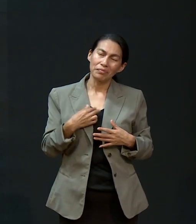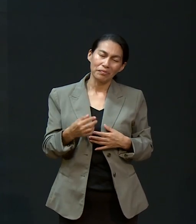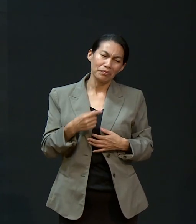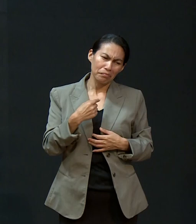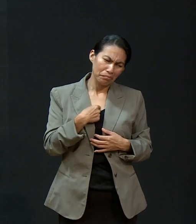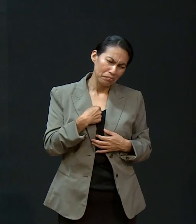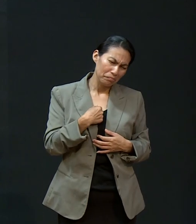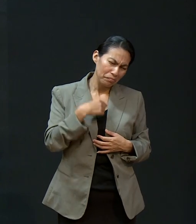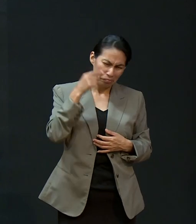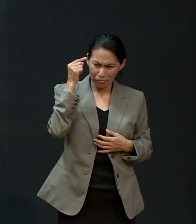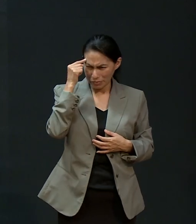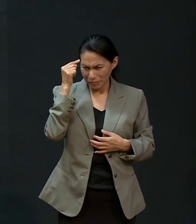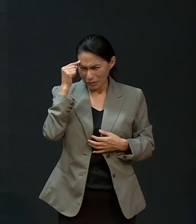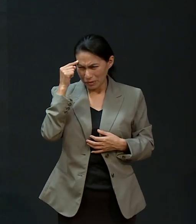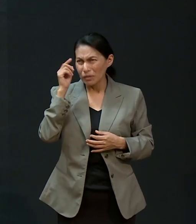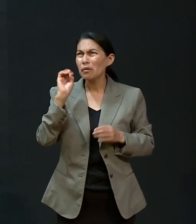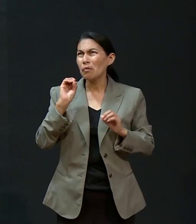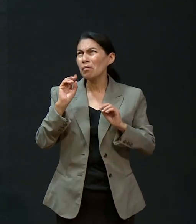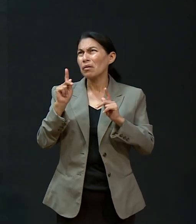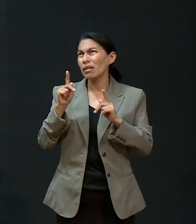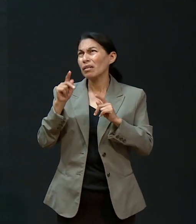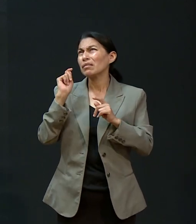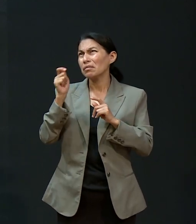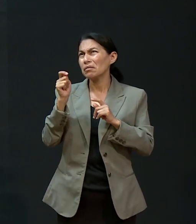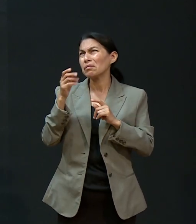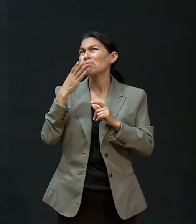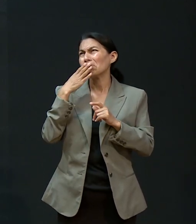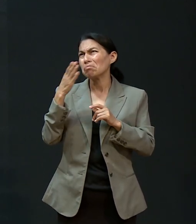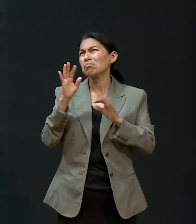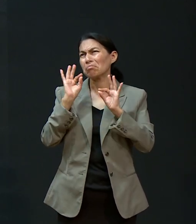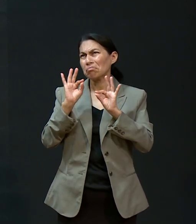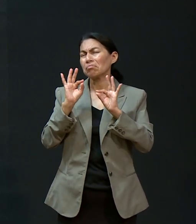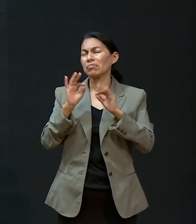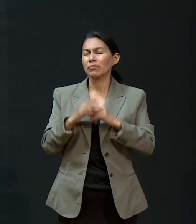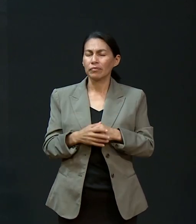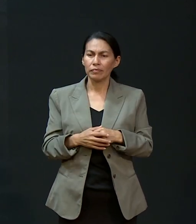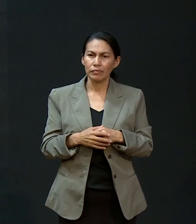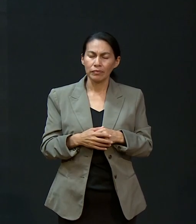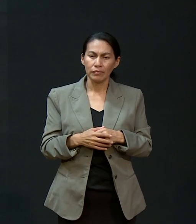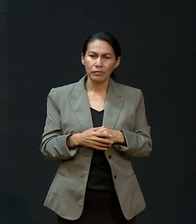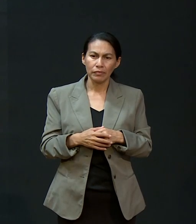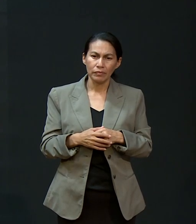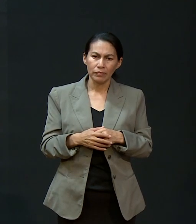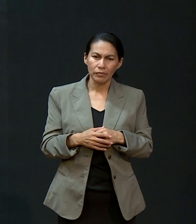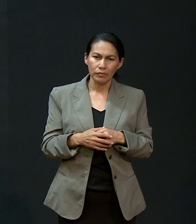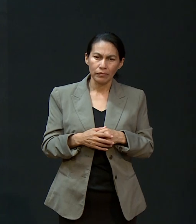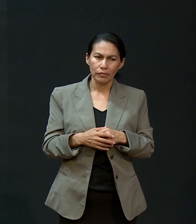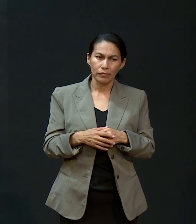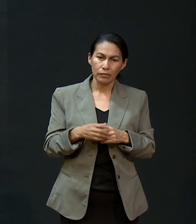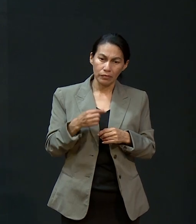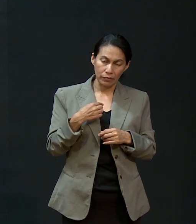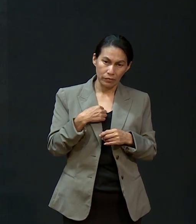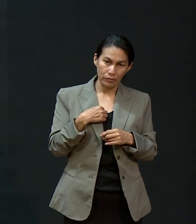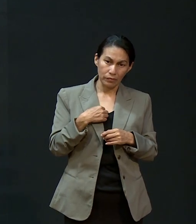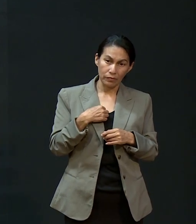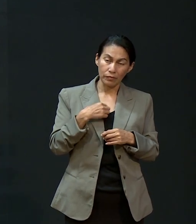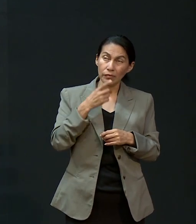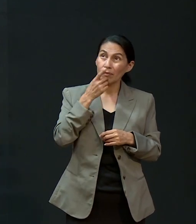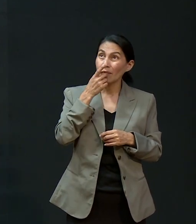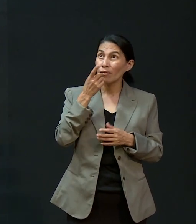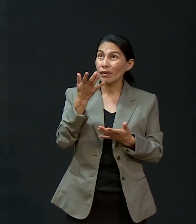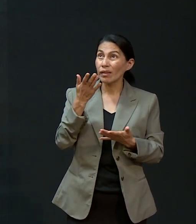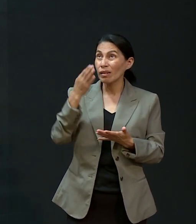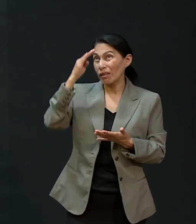y dije, ok, está bien, significa que vamos bien. Amén. Y me acuerdo que también cuando estaba en el eje,